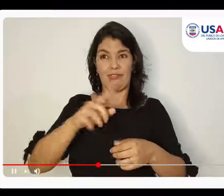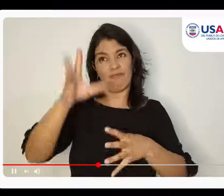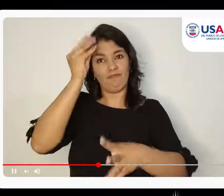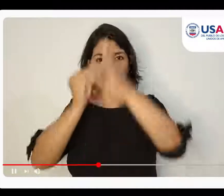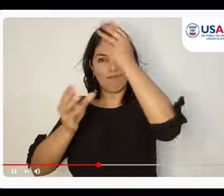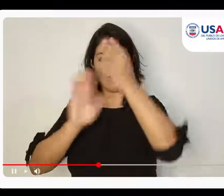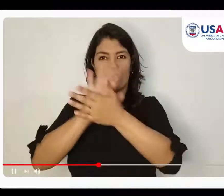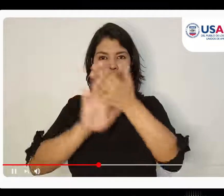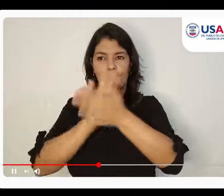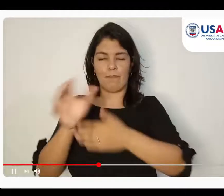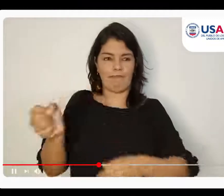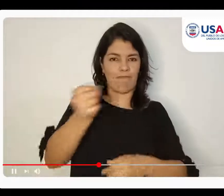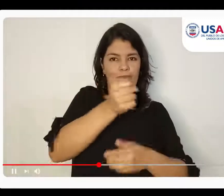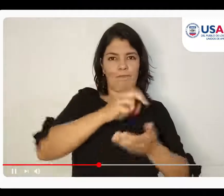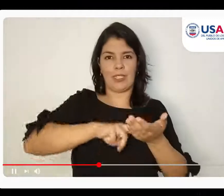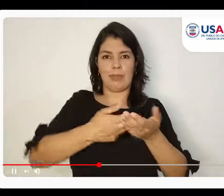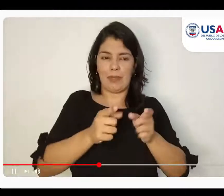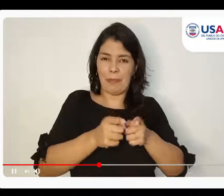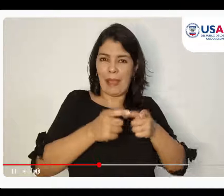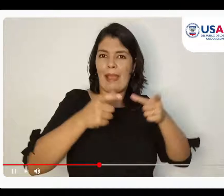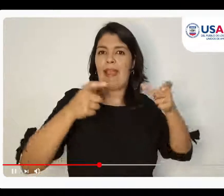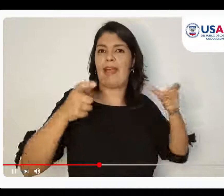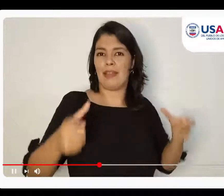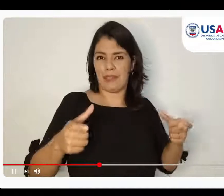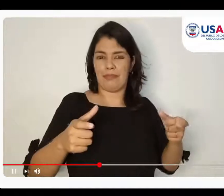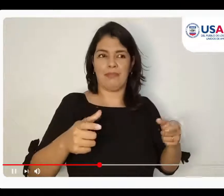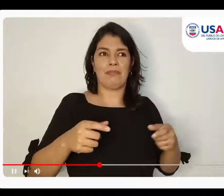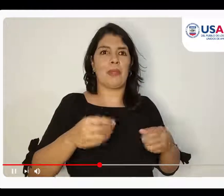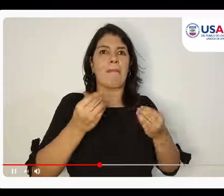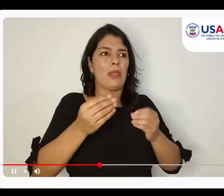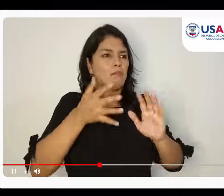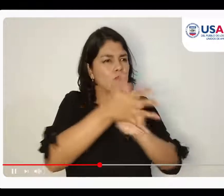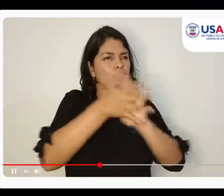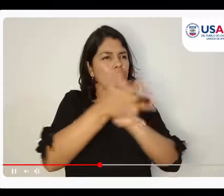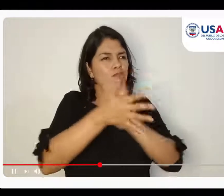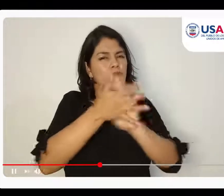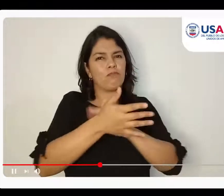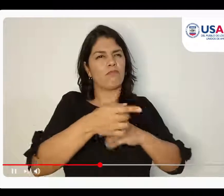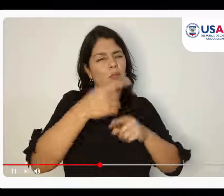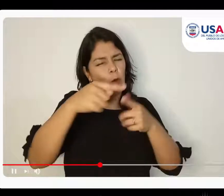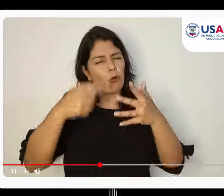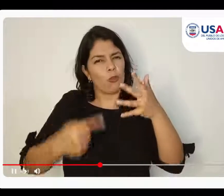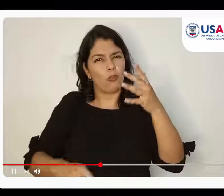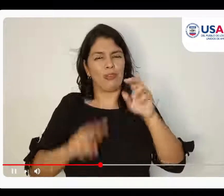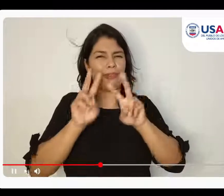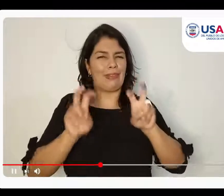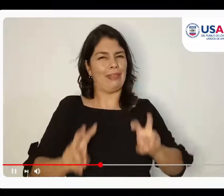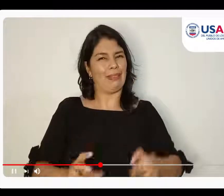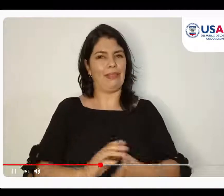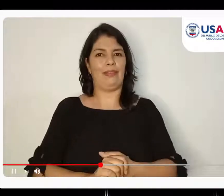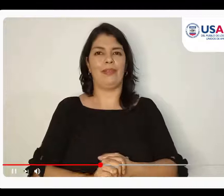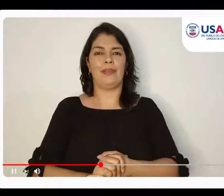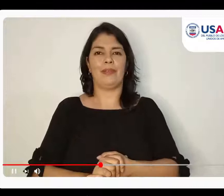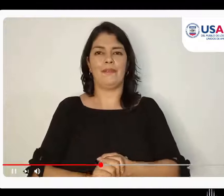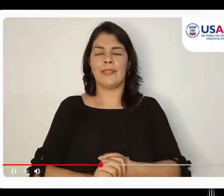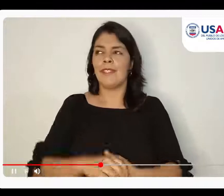el servicio de interpretación y tener mayor cobertura en diferentes temas de interés público. Sí, ese tema pues